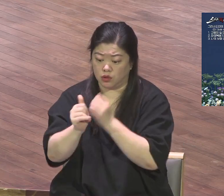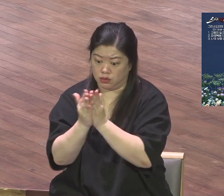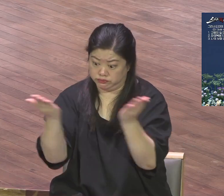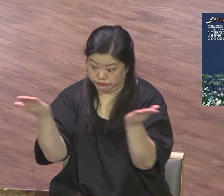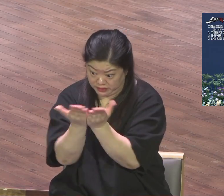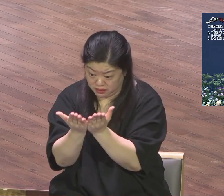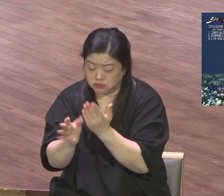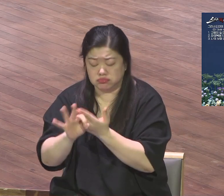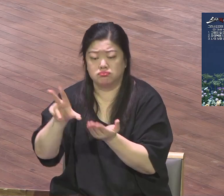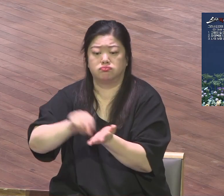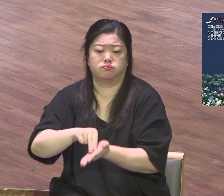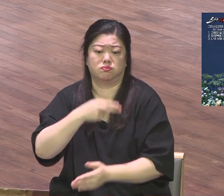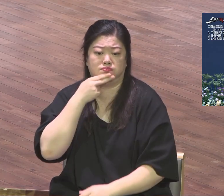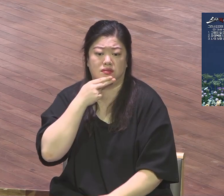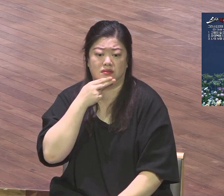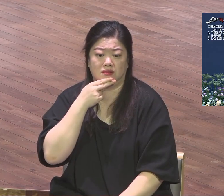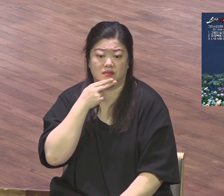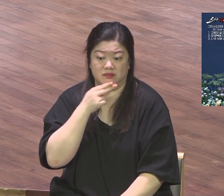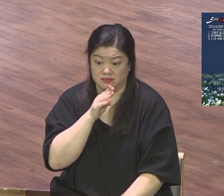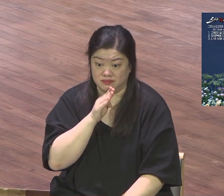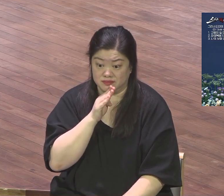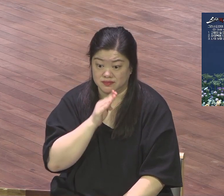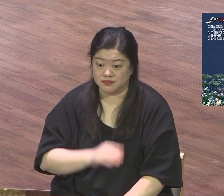제가 지난번에도 한번 언급을 했지만은